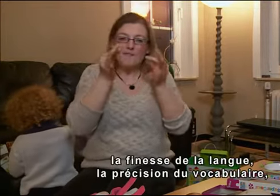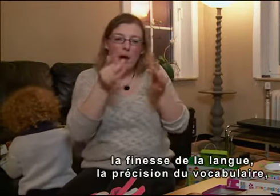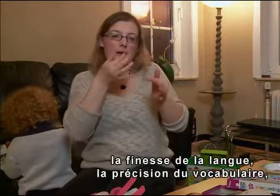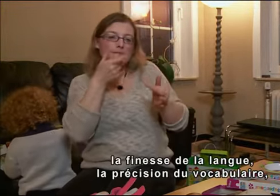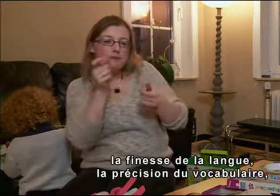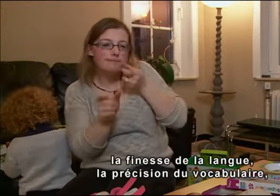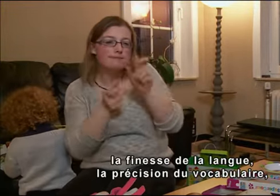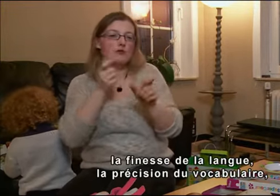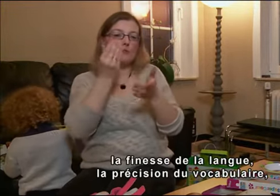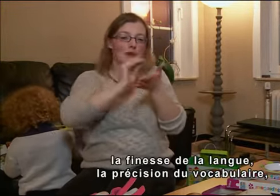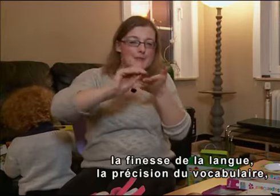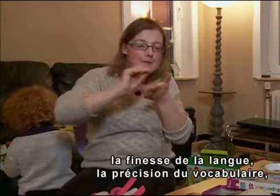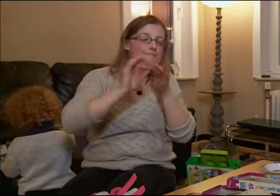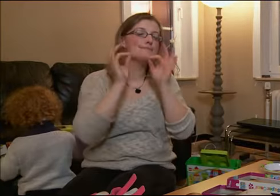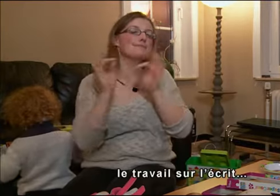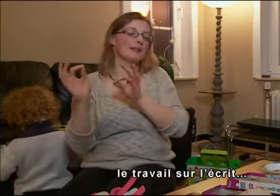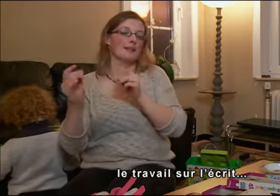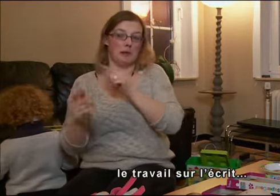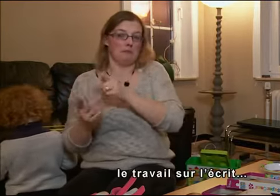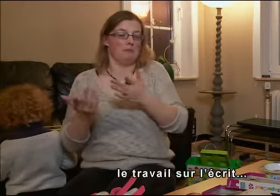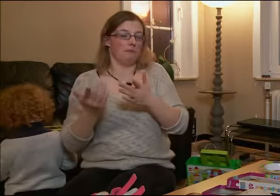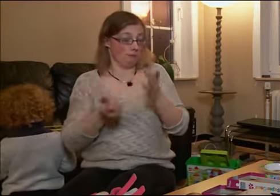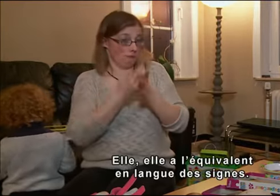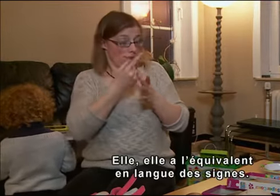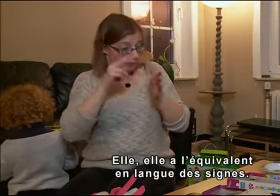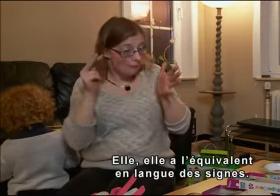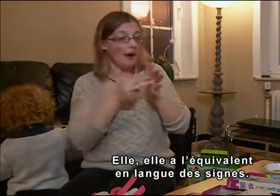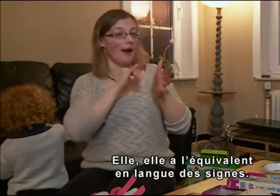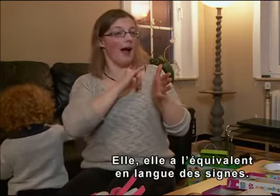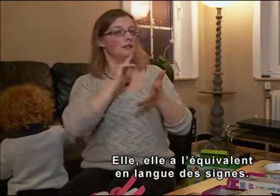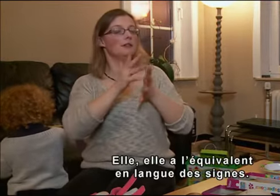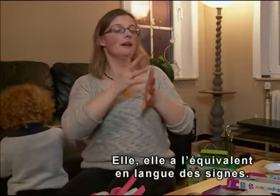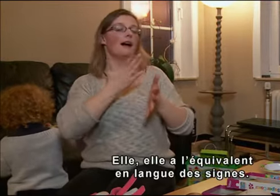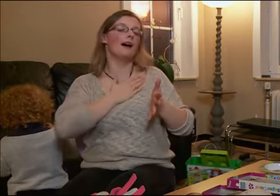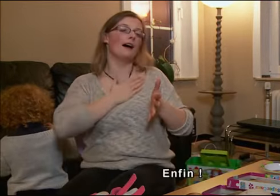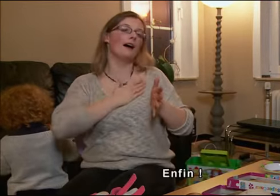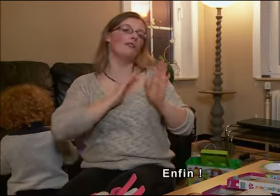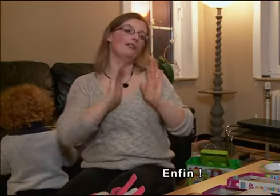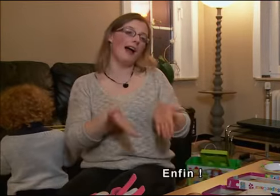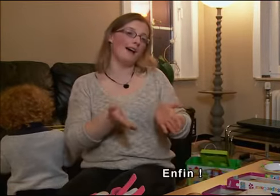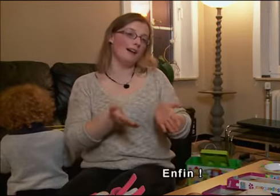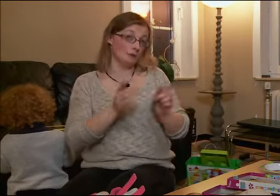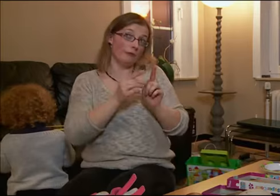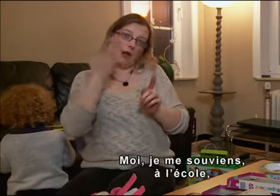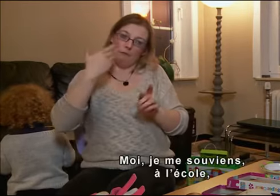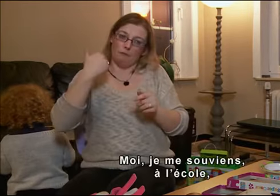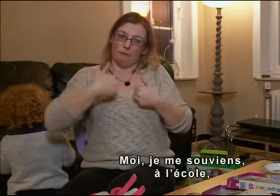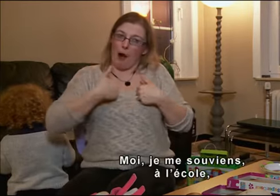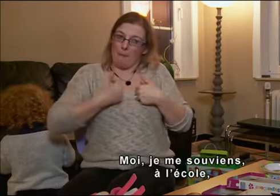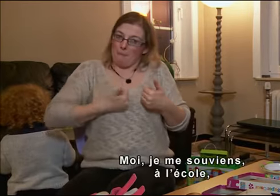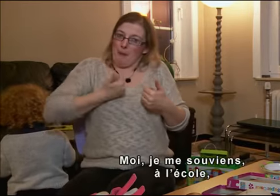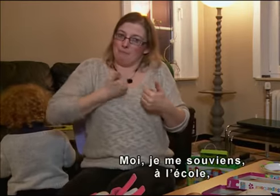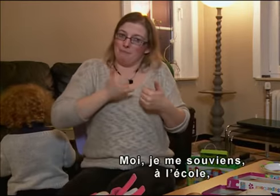de la langue, la précision du vocabulaire, le travail sur l'écrit. Elle a l'équivalent en langue des signes, enfin. Et moi,